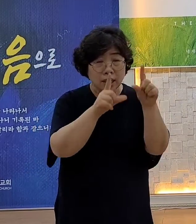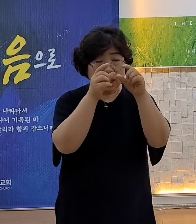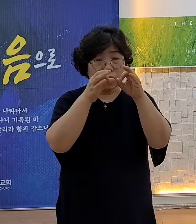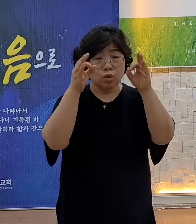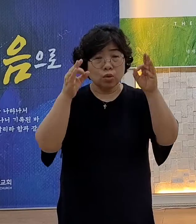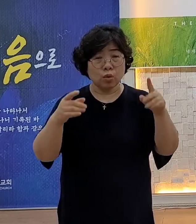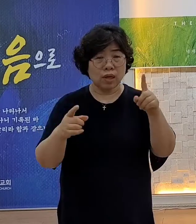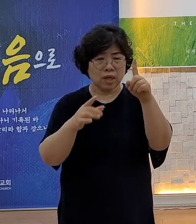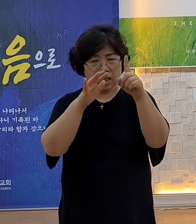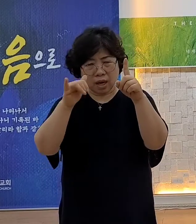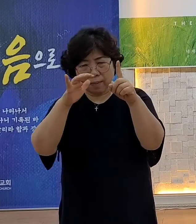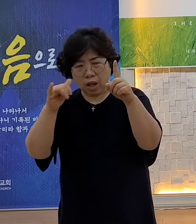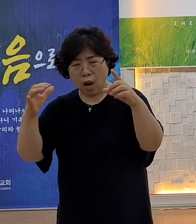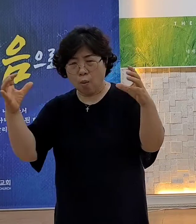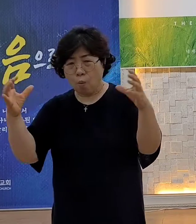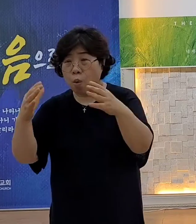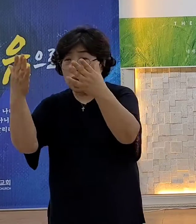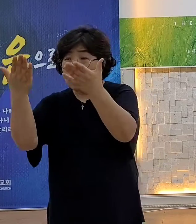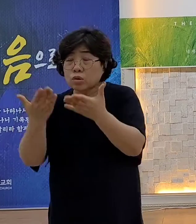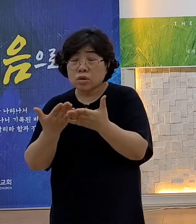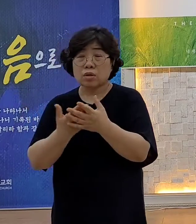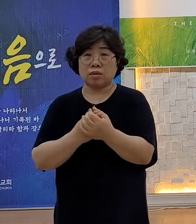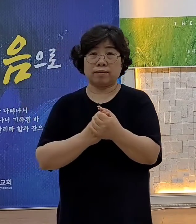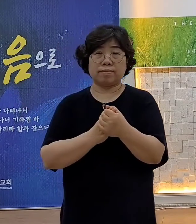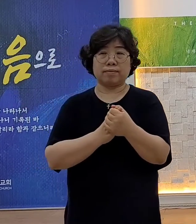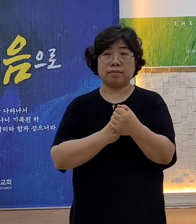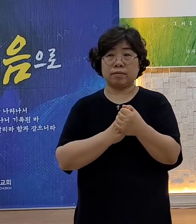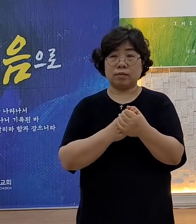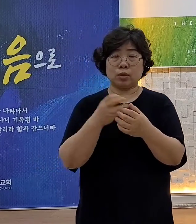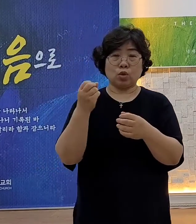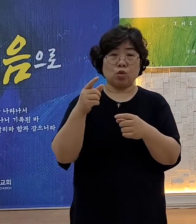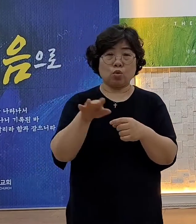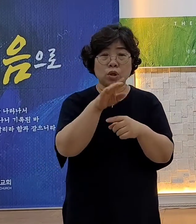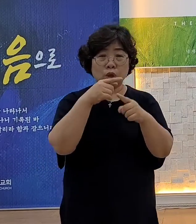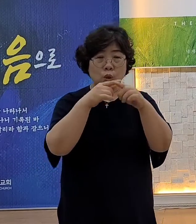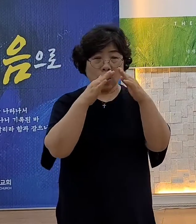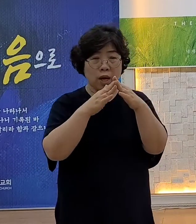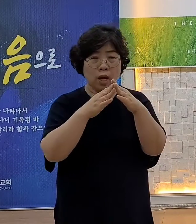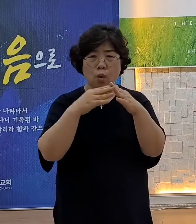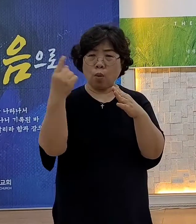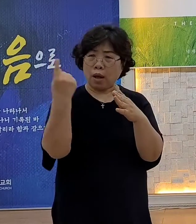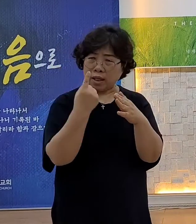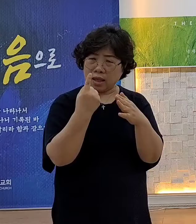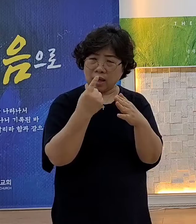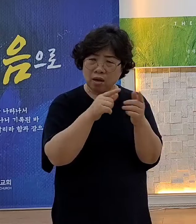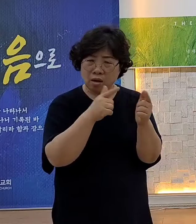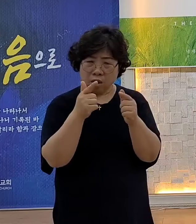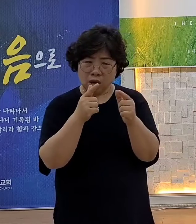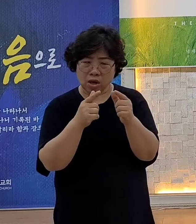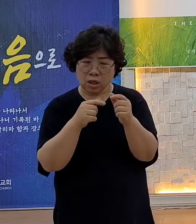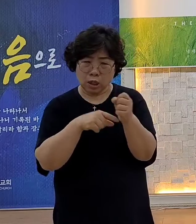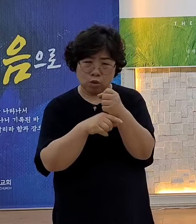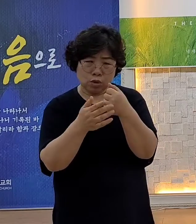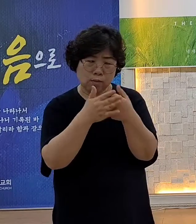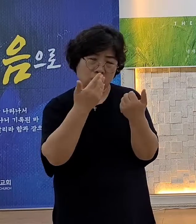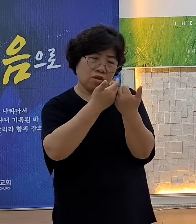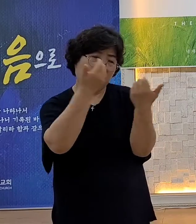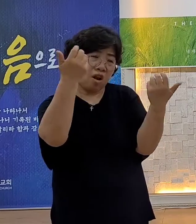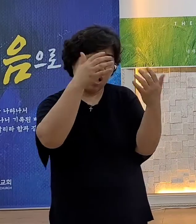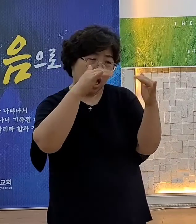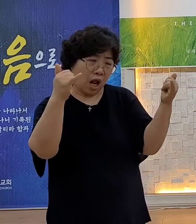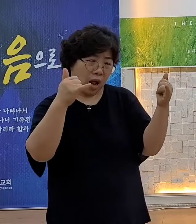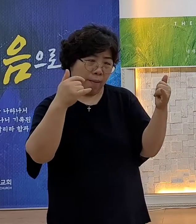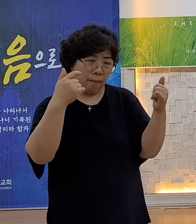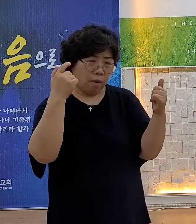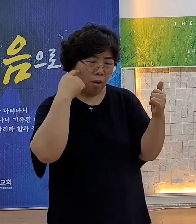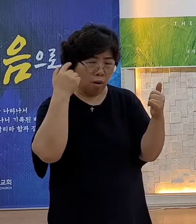이렇게 모아주셨습니다. 저는 이번에 우리 교회 왔다가 또 여러 가지 사정으로 또 나가신 분들까지 얼굴을 한번